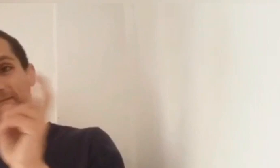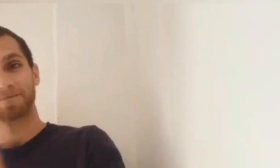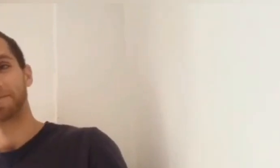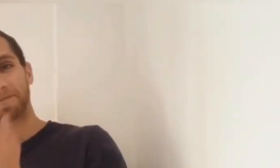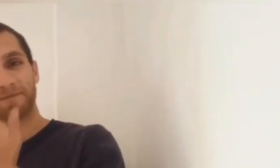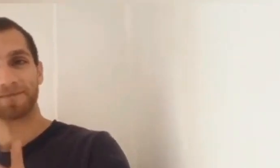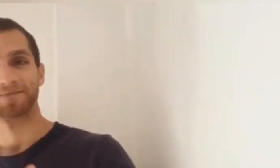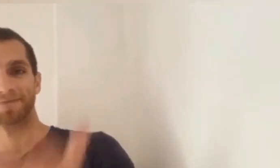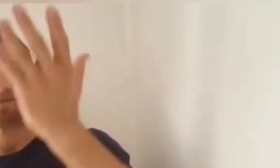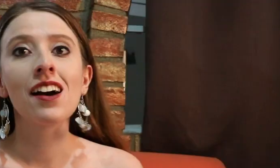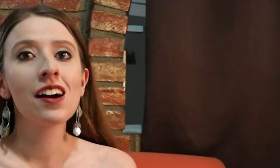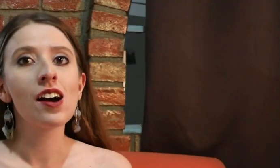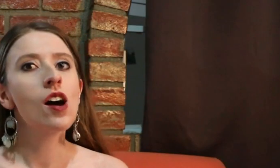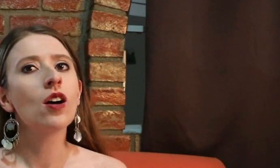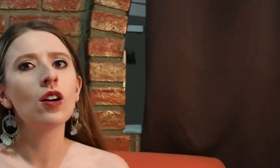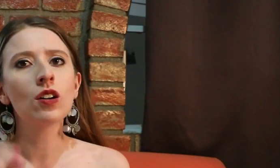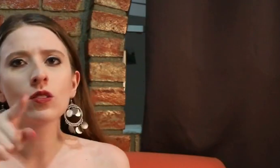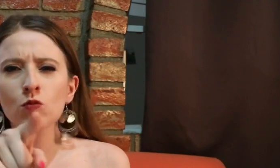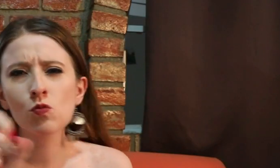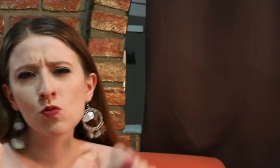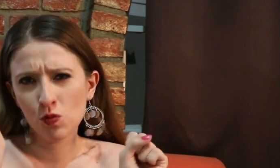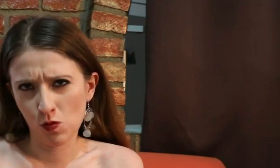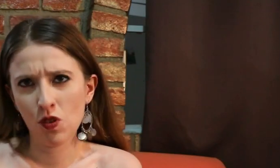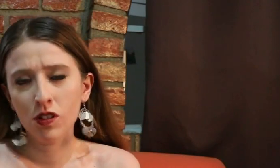Ahora hablaremos de los siguientes temas.